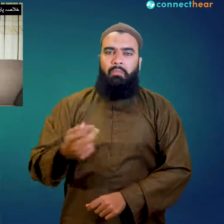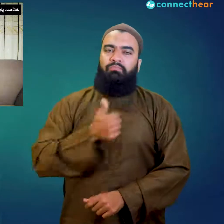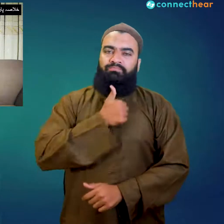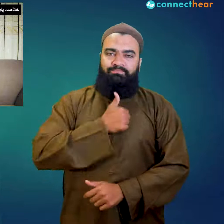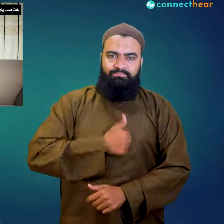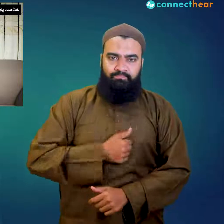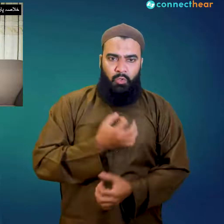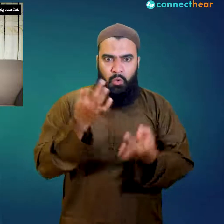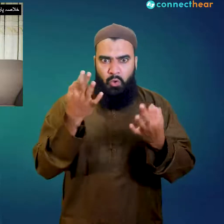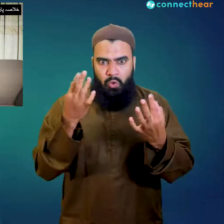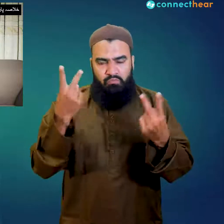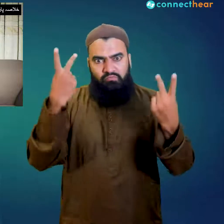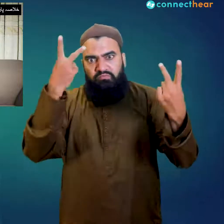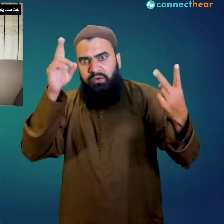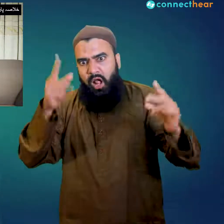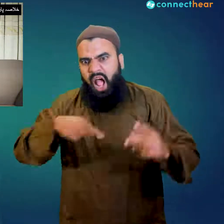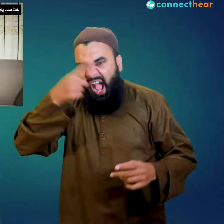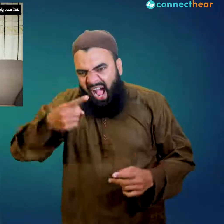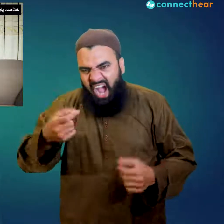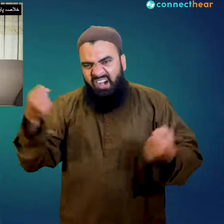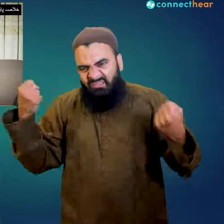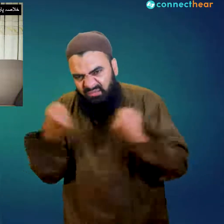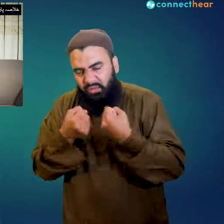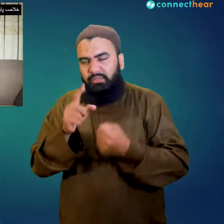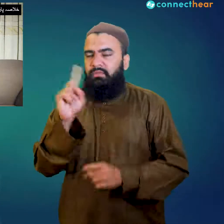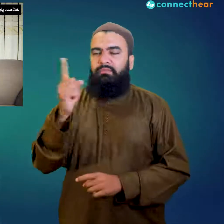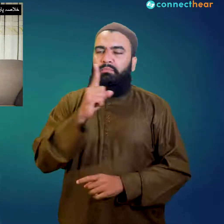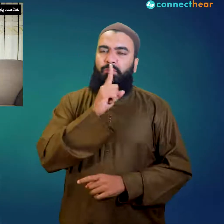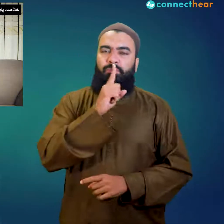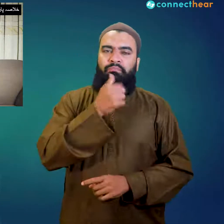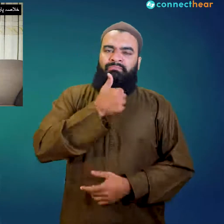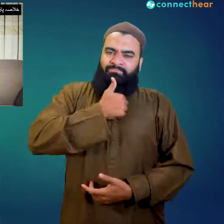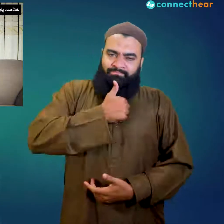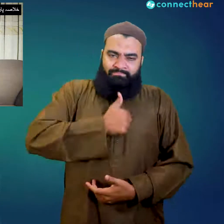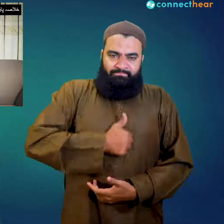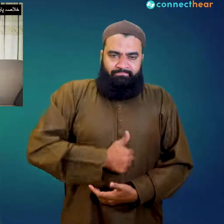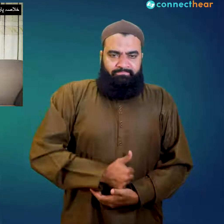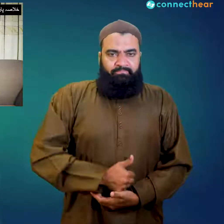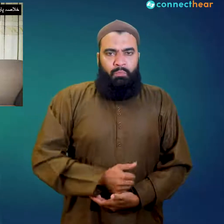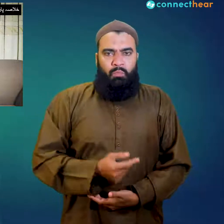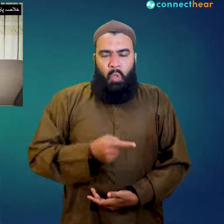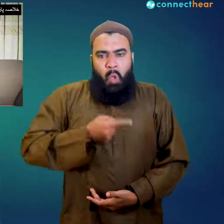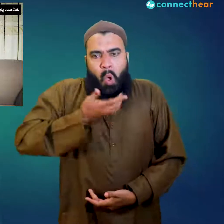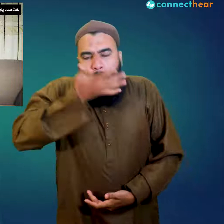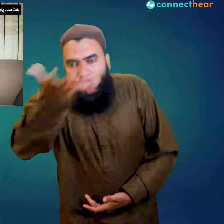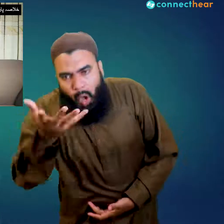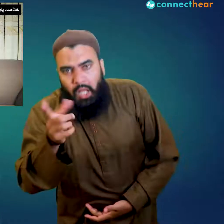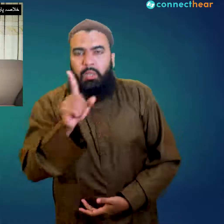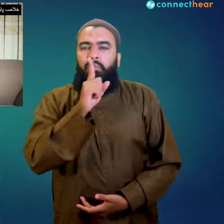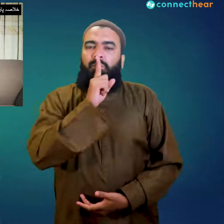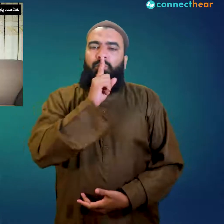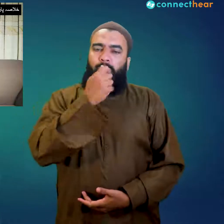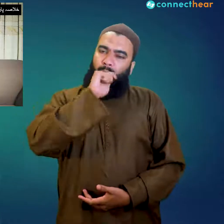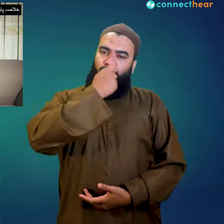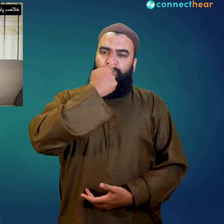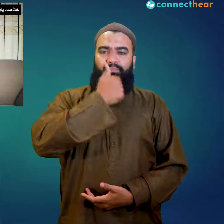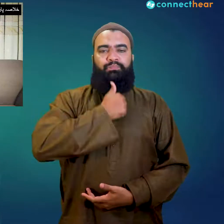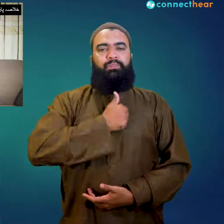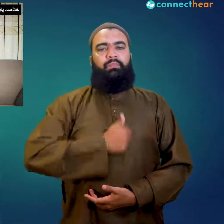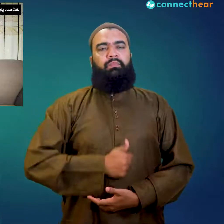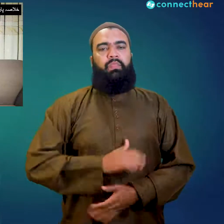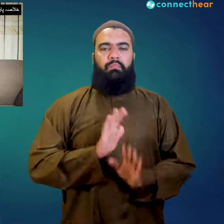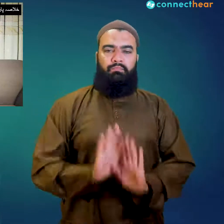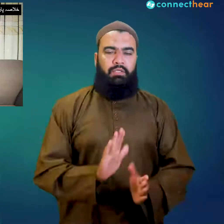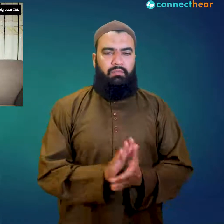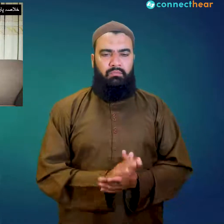اور جب غصے کی حالت ہوتی ہے تو وہ غصے کو دبا لیتے ہیں اور غصے کا اظہار نہیں فرماتے۔ آپ صلی اللہ علیہ وسلم